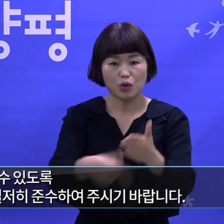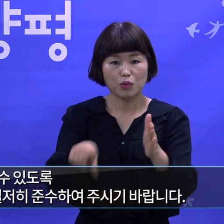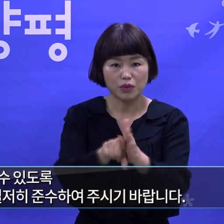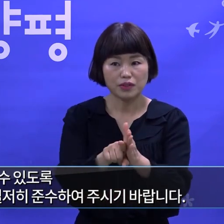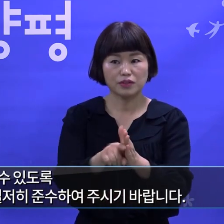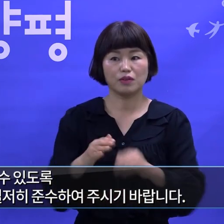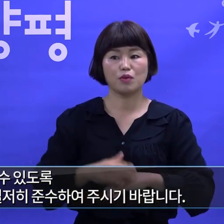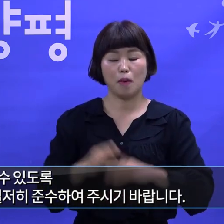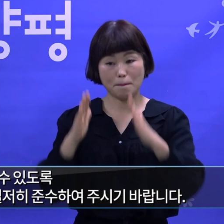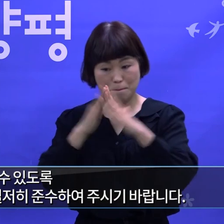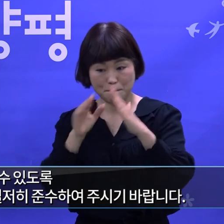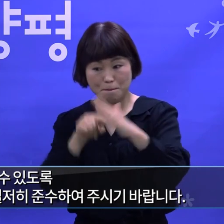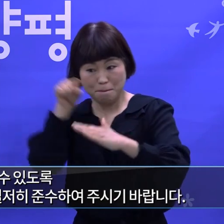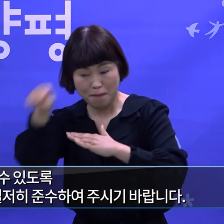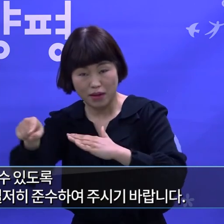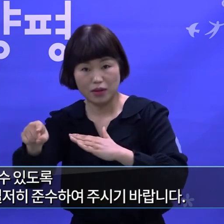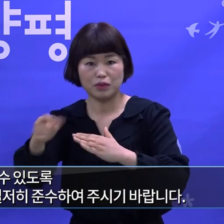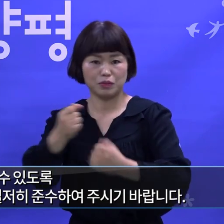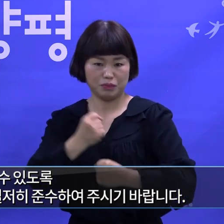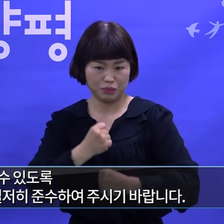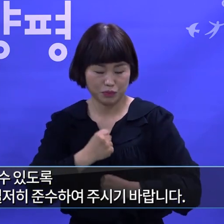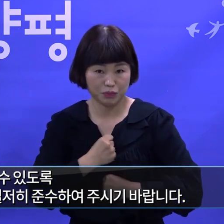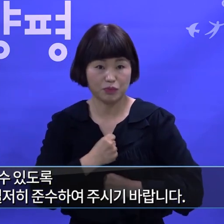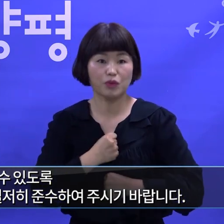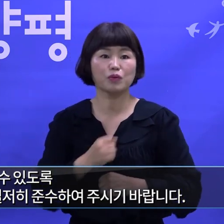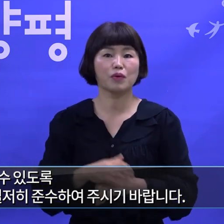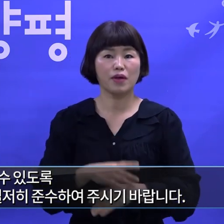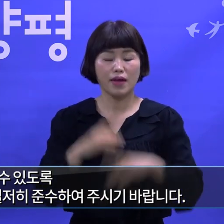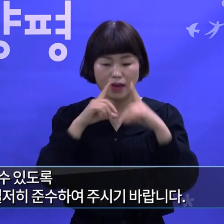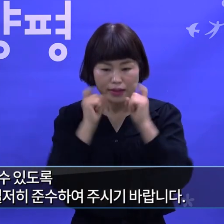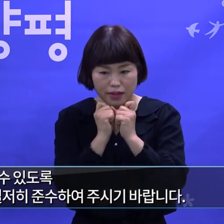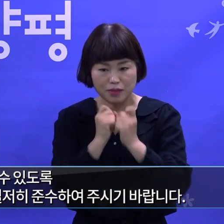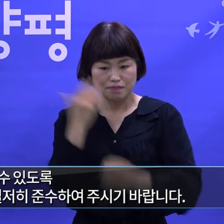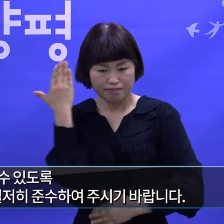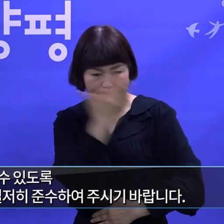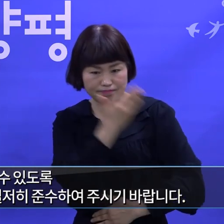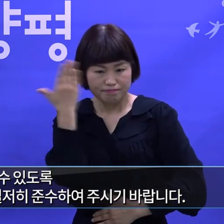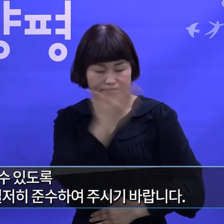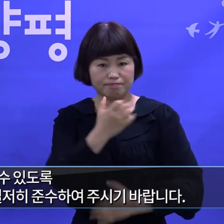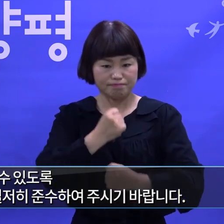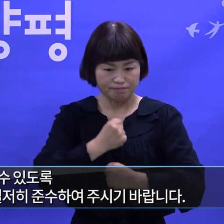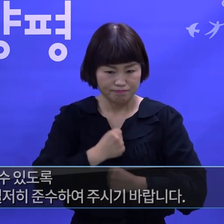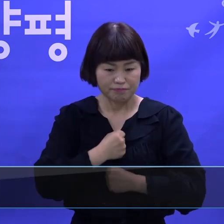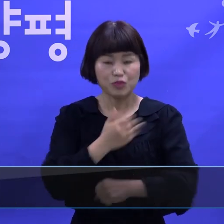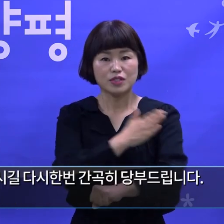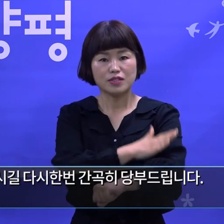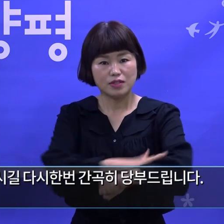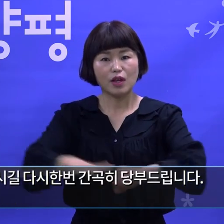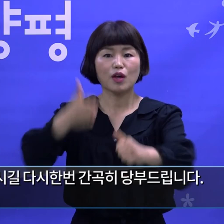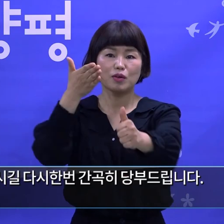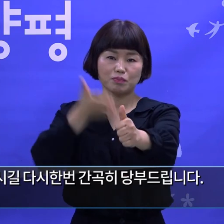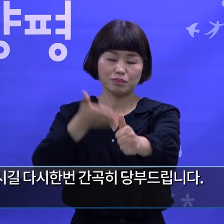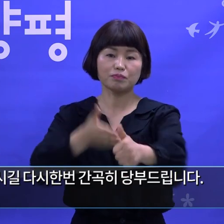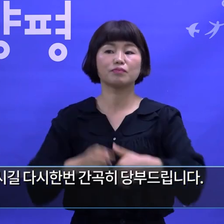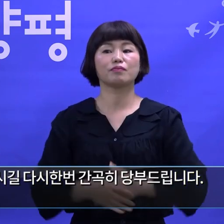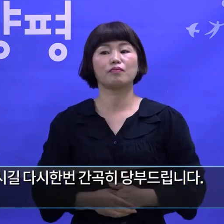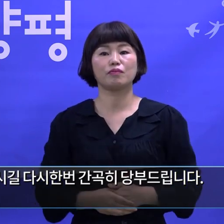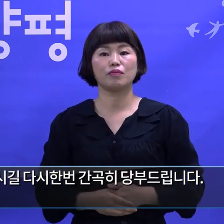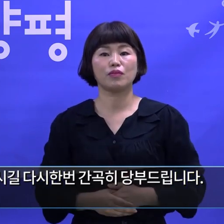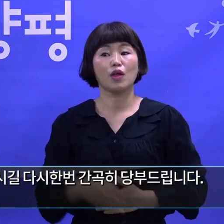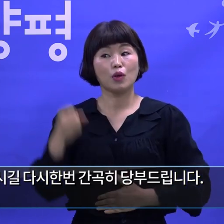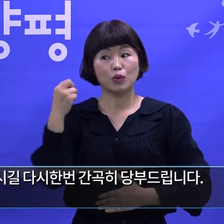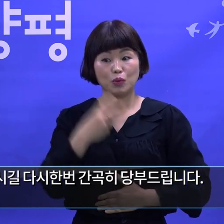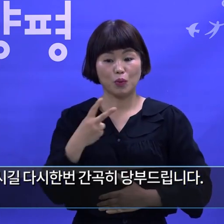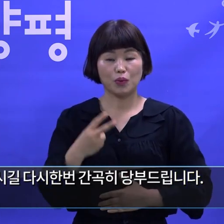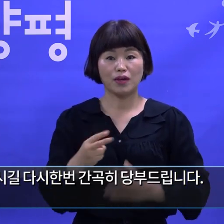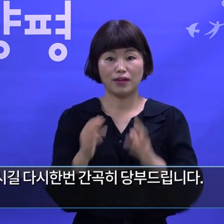주시고 개인위생 수칙을 철저히 준수하여 주시길 바랍니다. 그리고 사회적